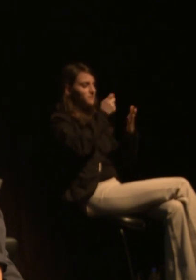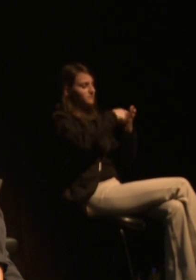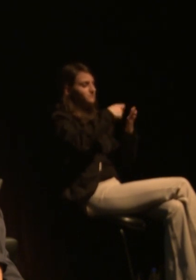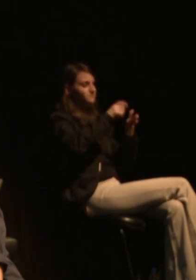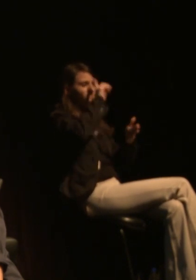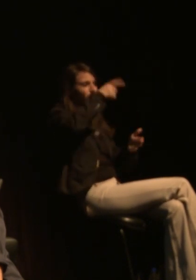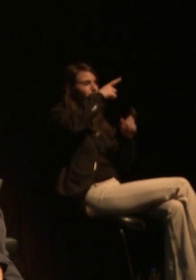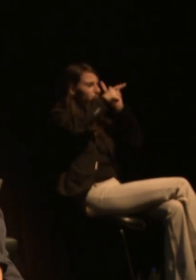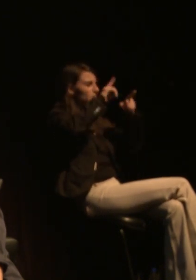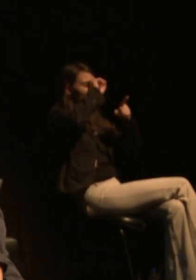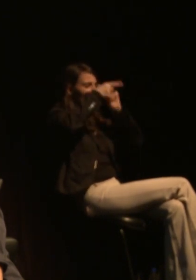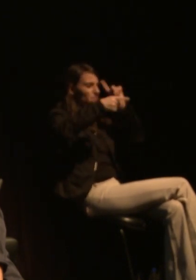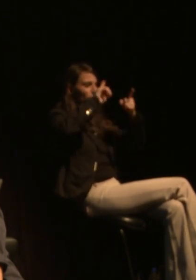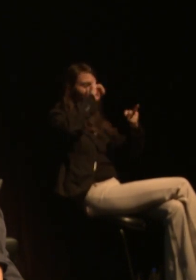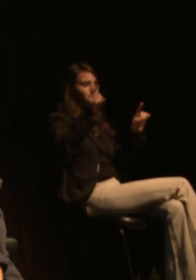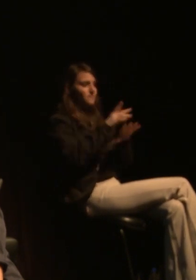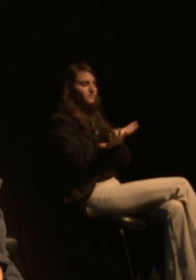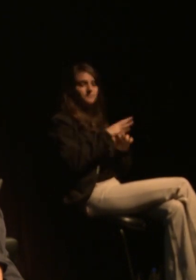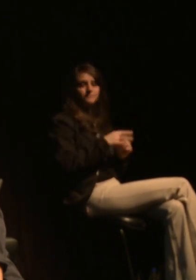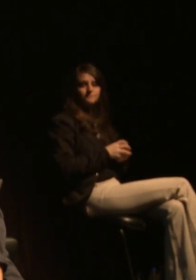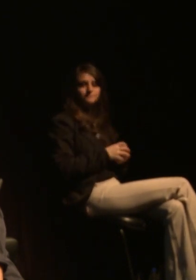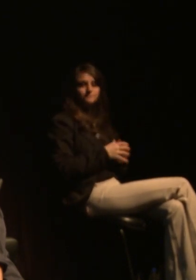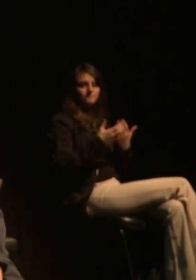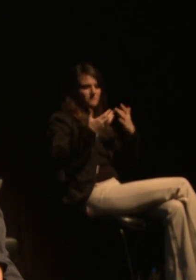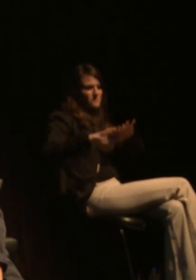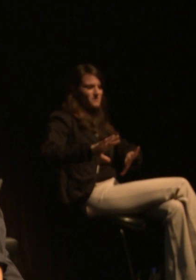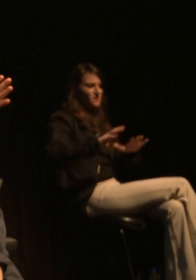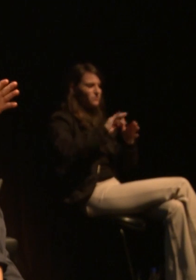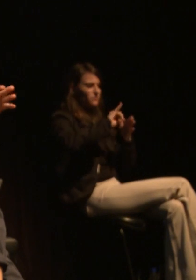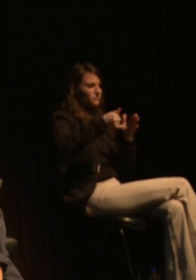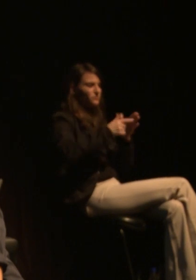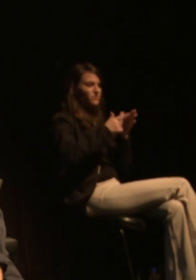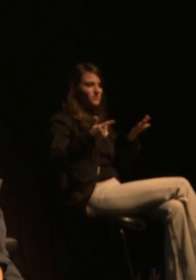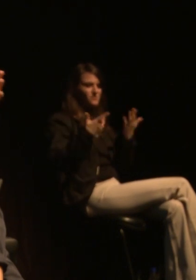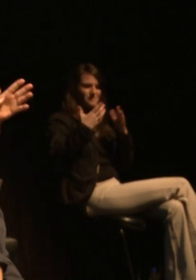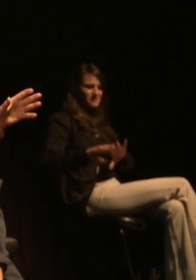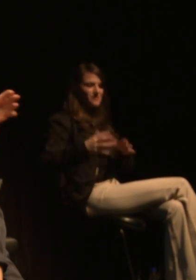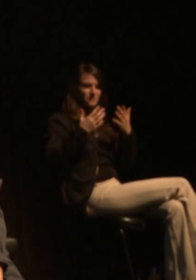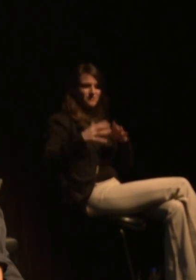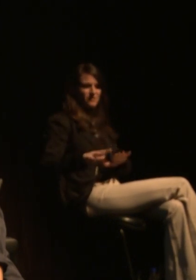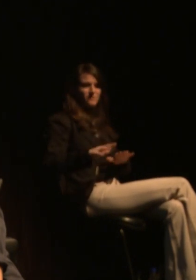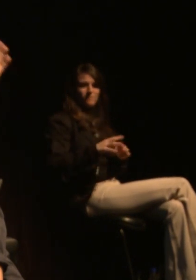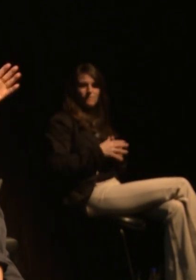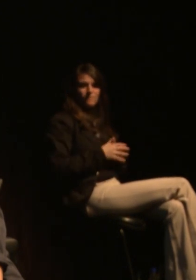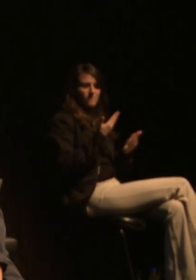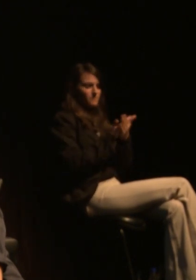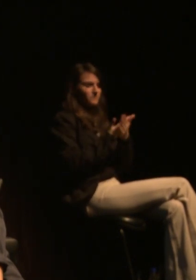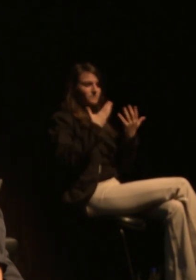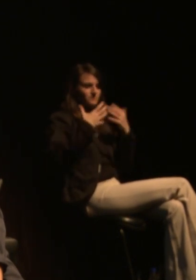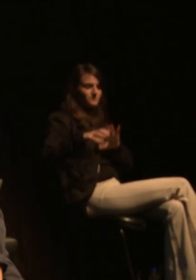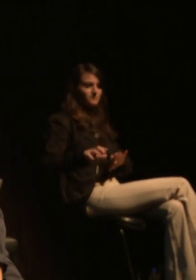coisa. E aí chegou um momento que eu falei: não quero mais ser editor, não quero mais cobrar matéria, não quero mais fazer pauta e não quero mais fazer